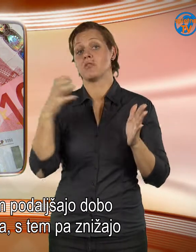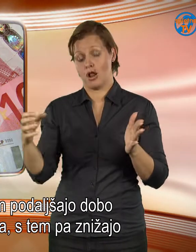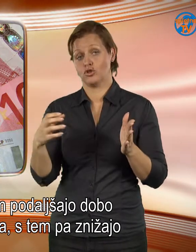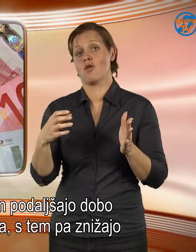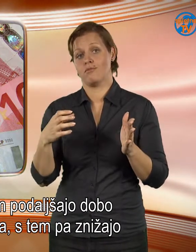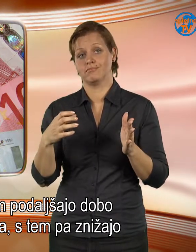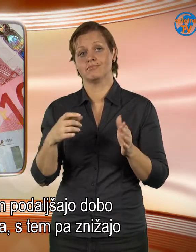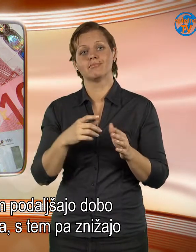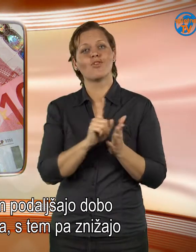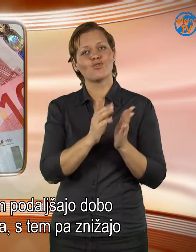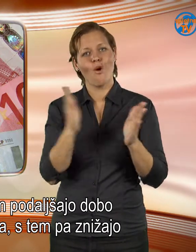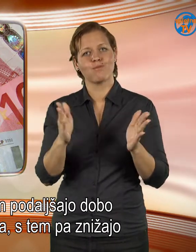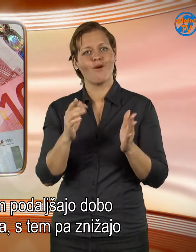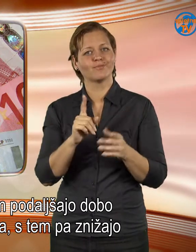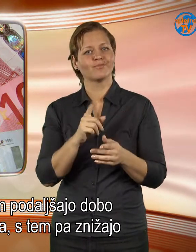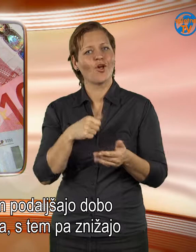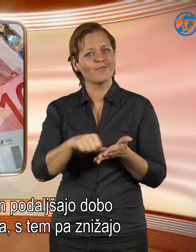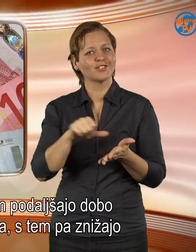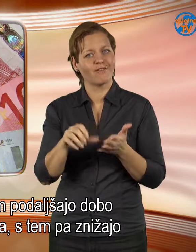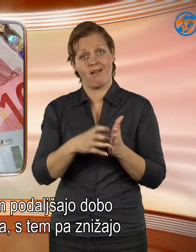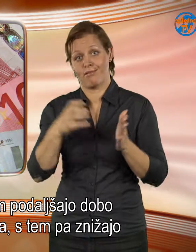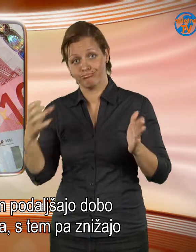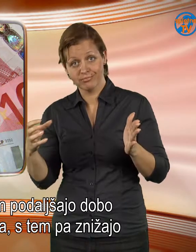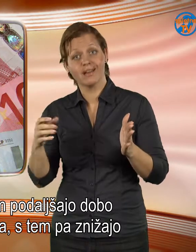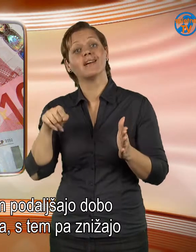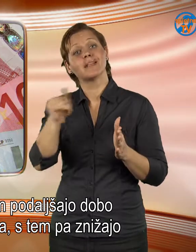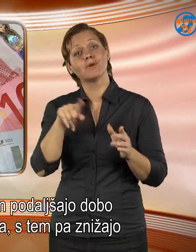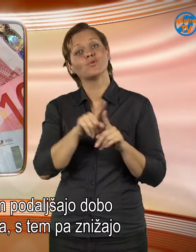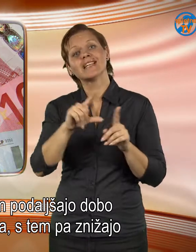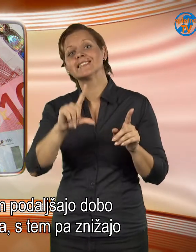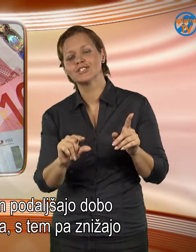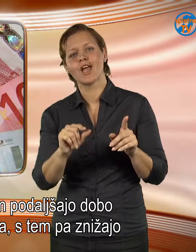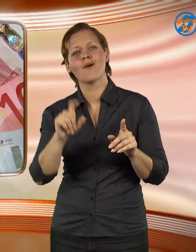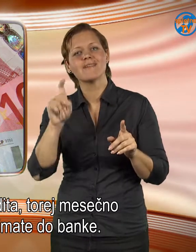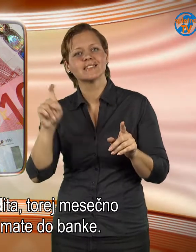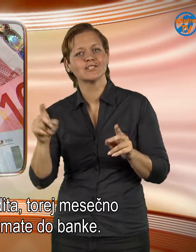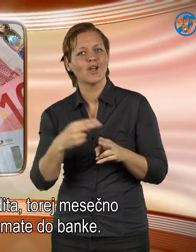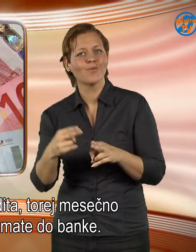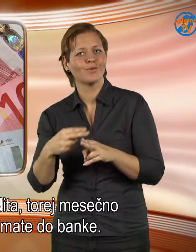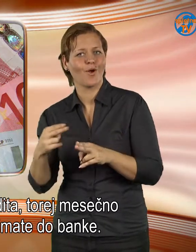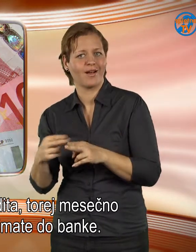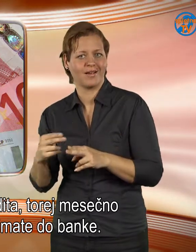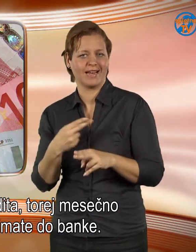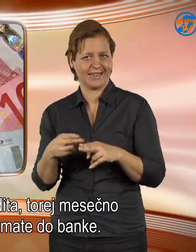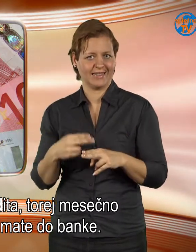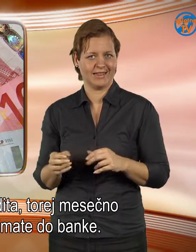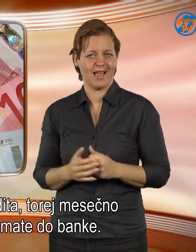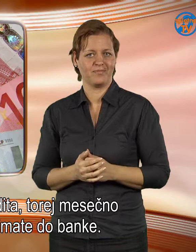podaljšajo dobo odplačevanja kredita, s tem pa znižajo mesečni obrok kredita, torej mesečno obveznost,